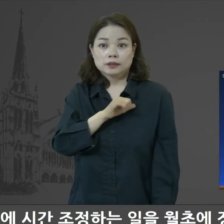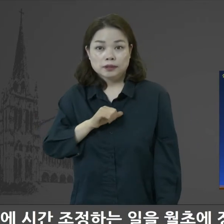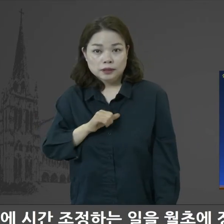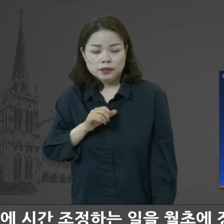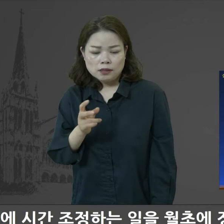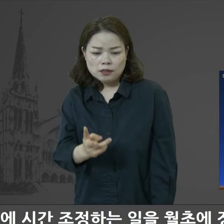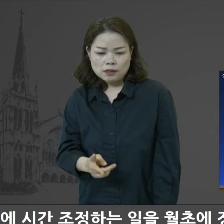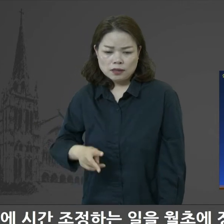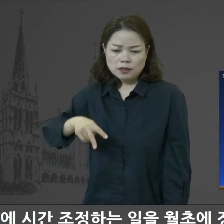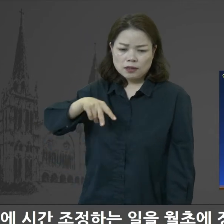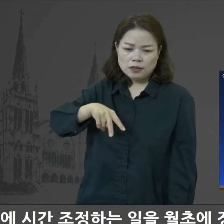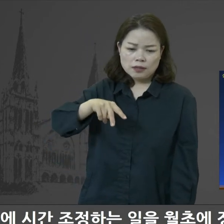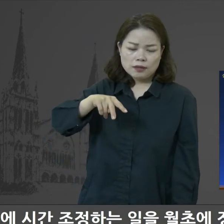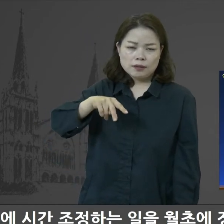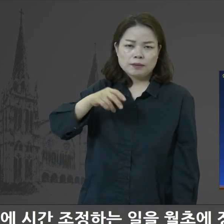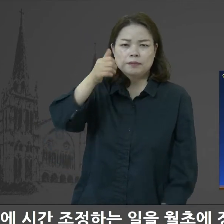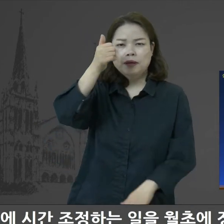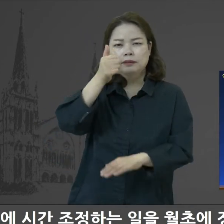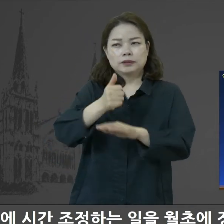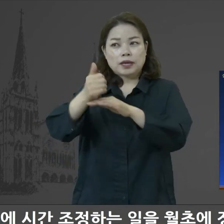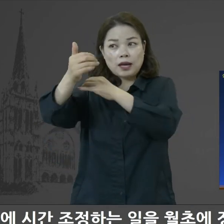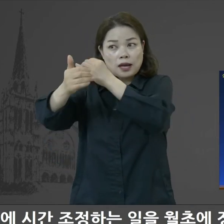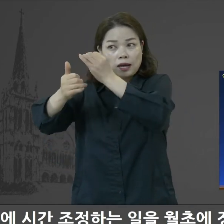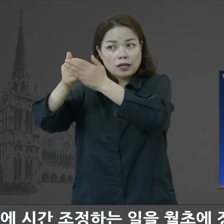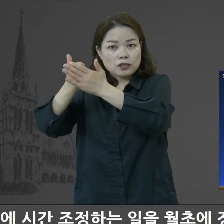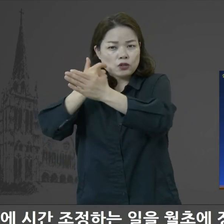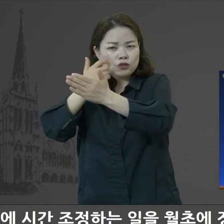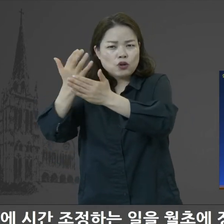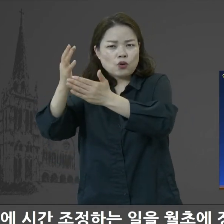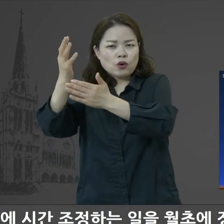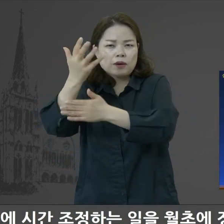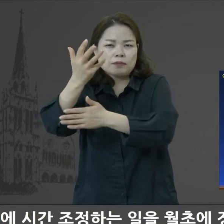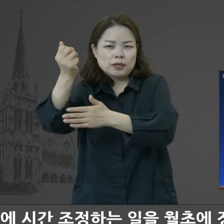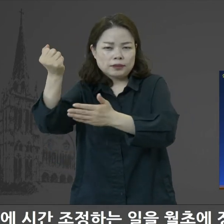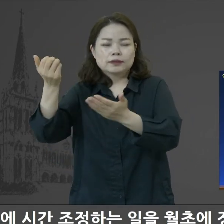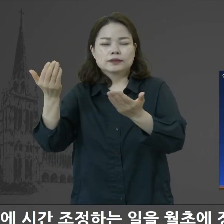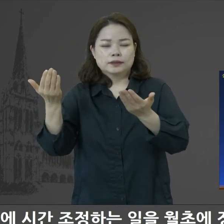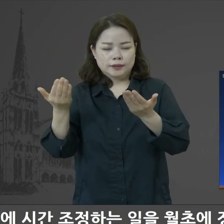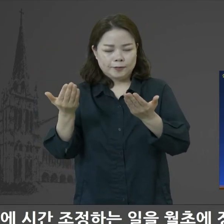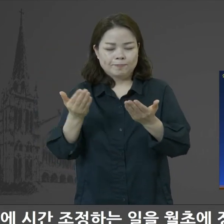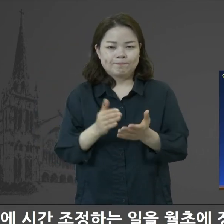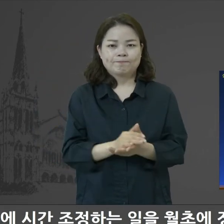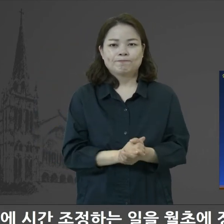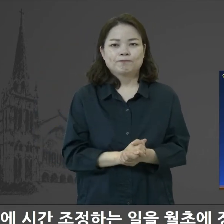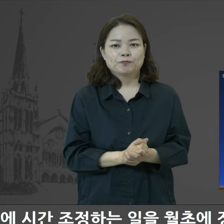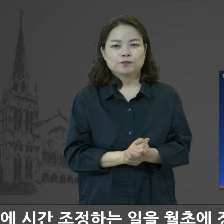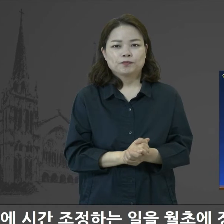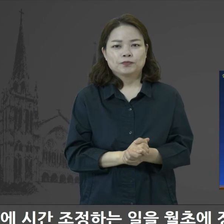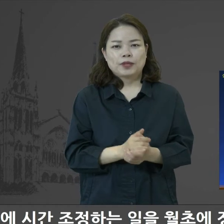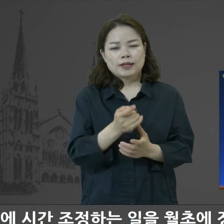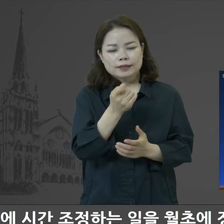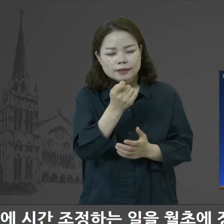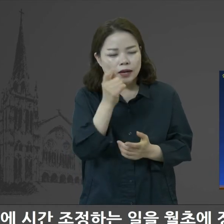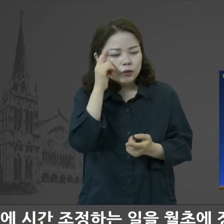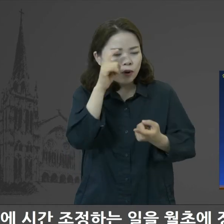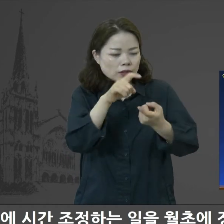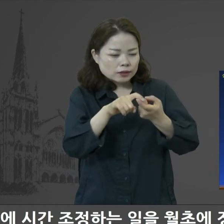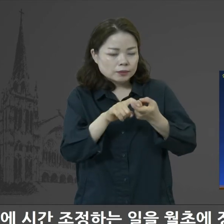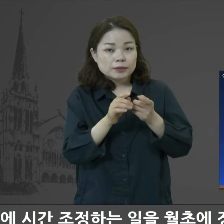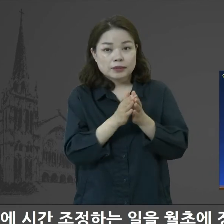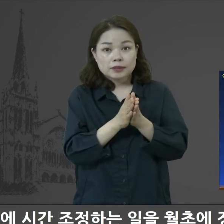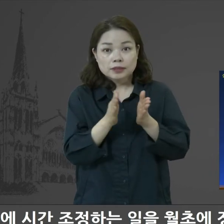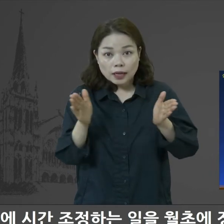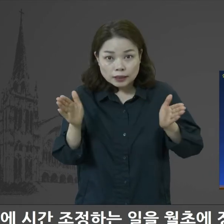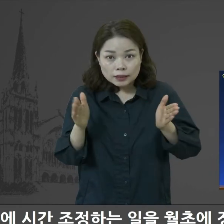일어서게 만들고 마지막까지 하나님 영광 받으시는 일이 되는 것이죠. 작은 관심에서